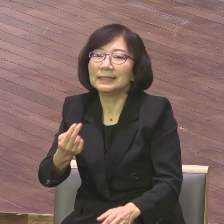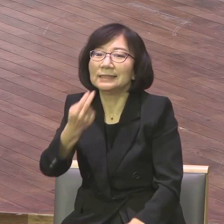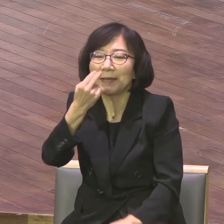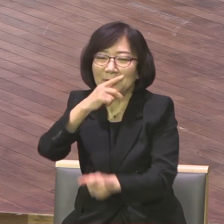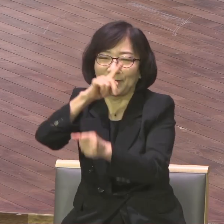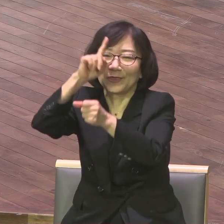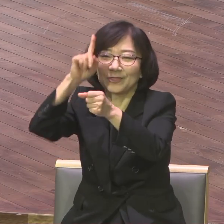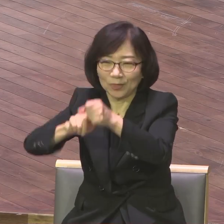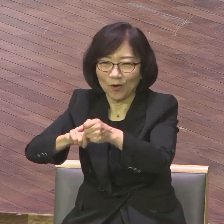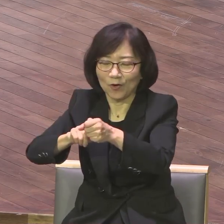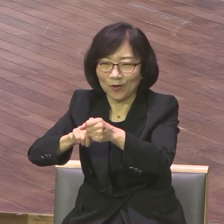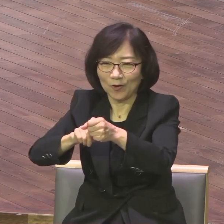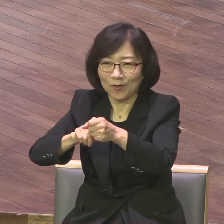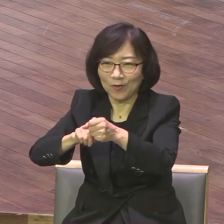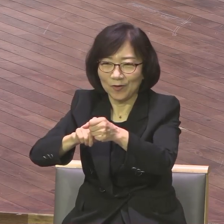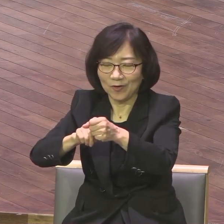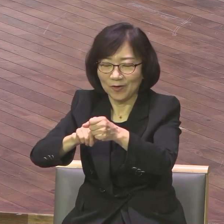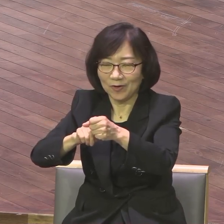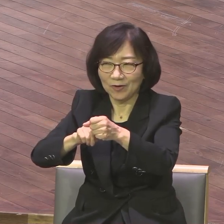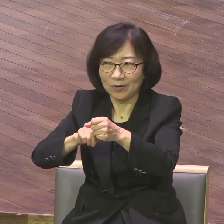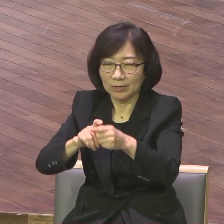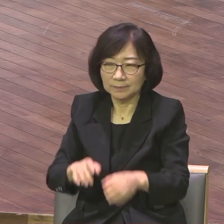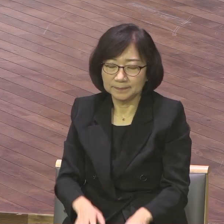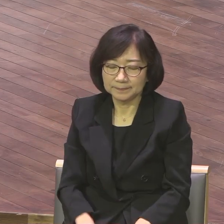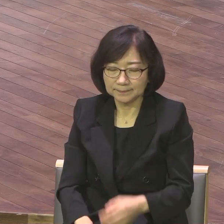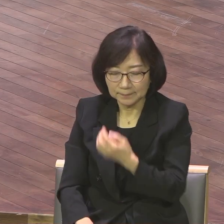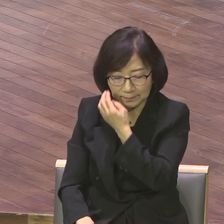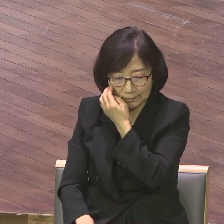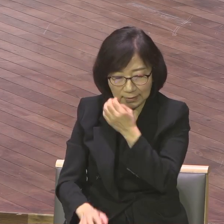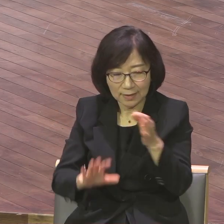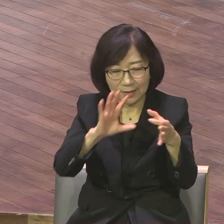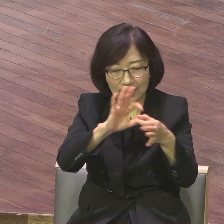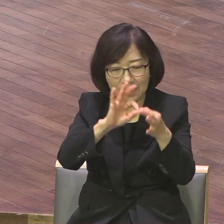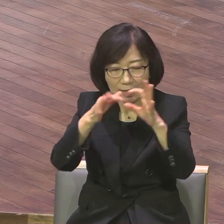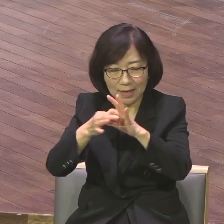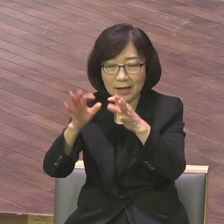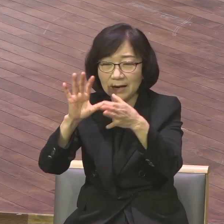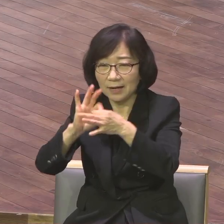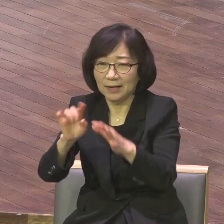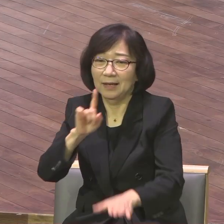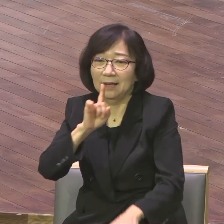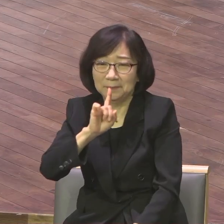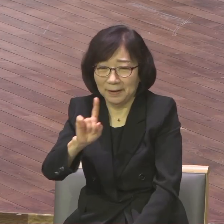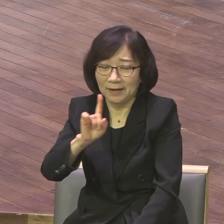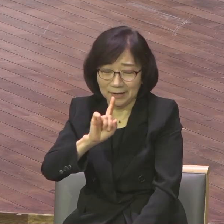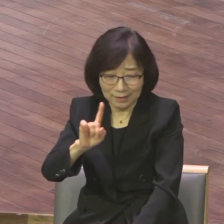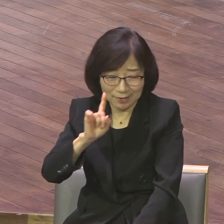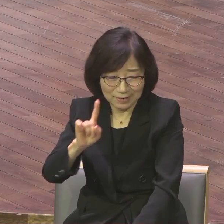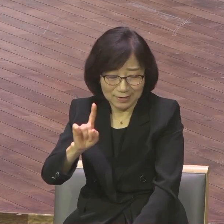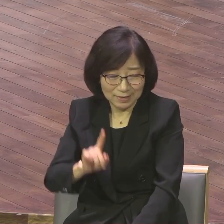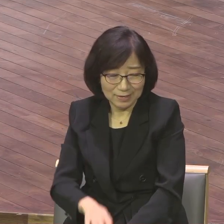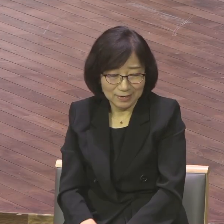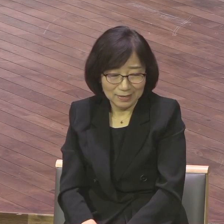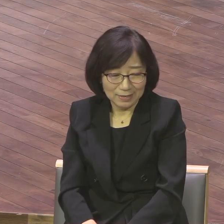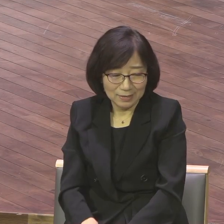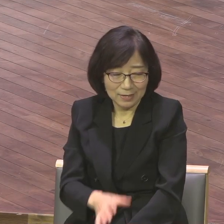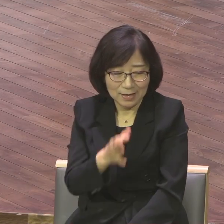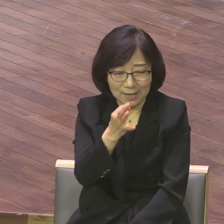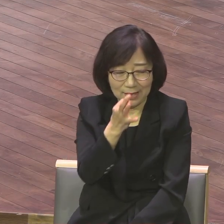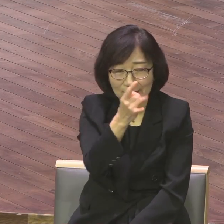내가 생명의 떡이다. 헬라말로 나는 무엇이다. 이 말을 에고